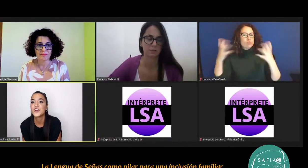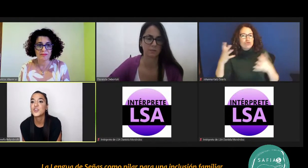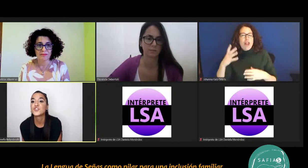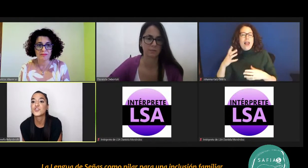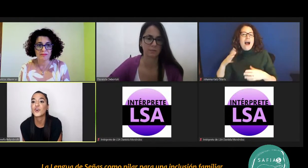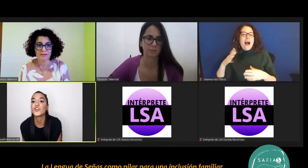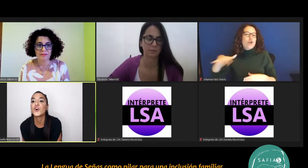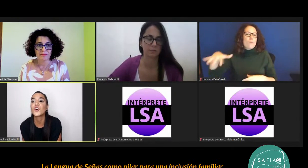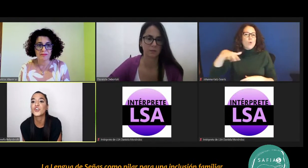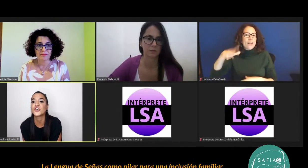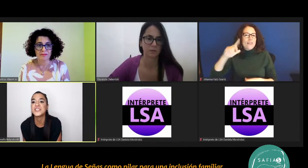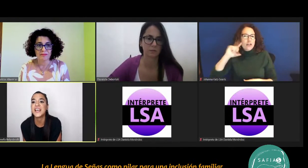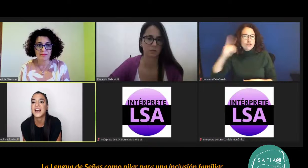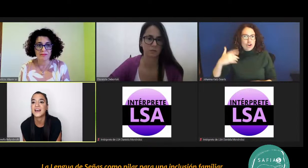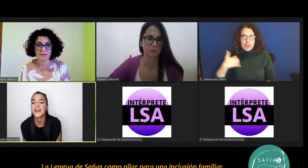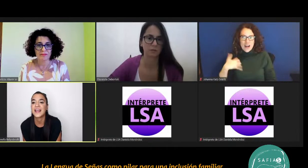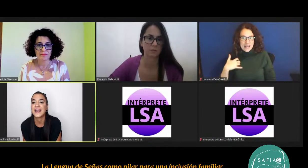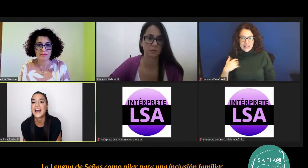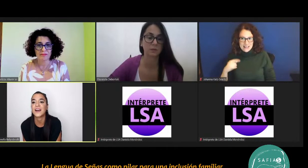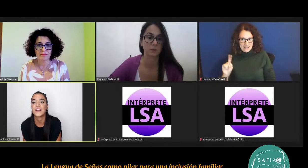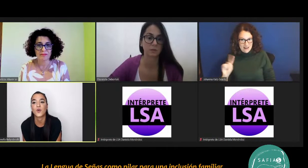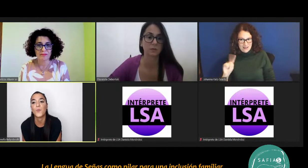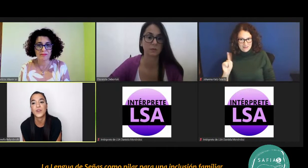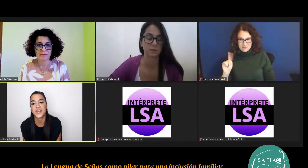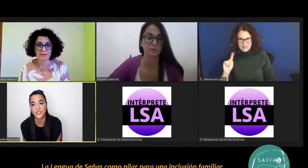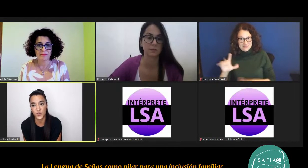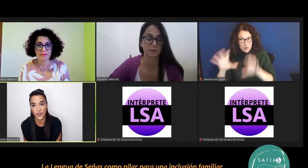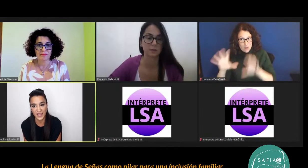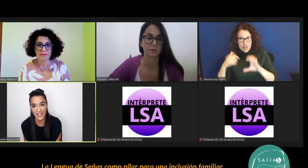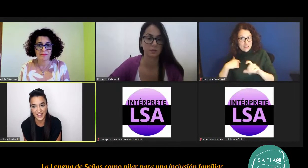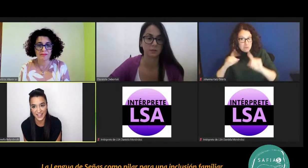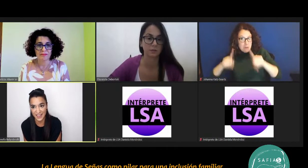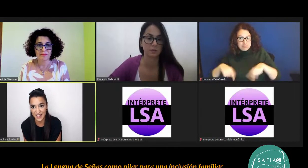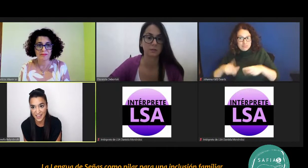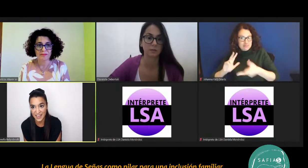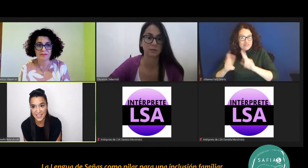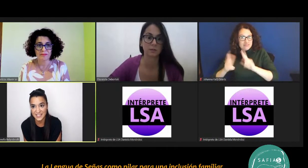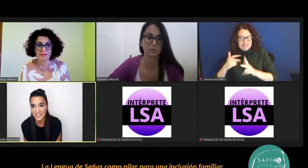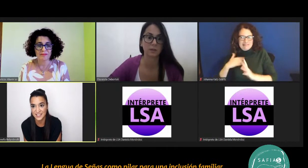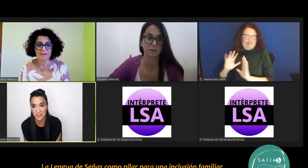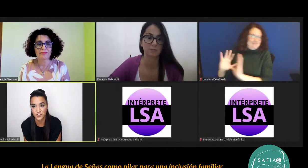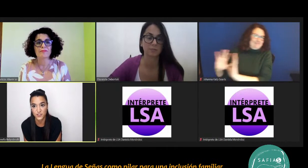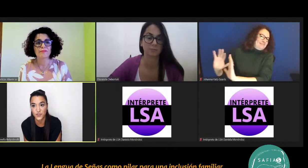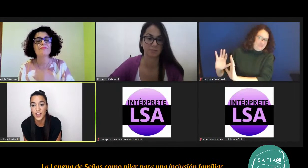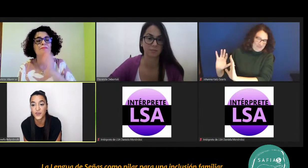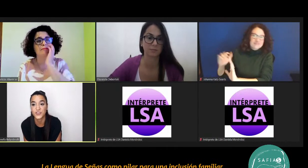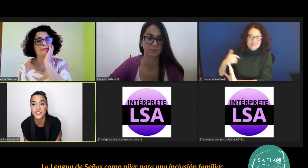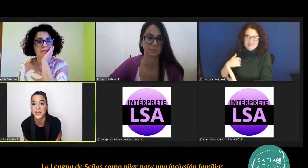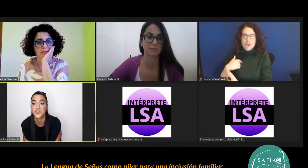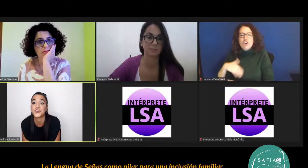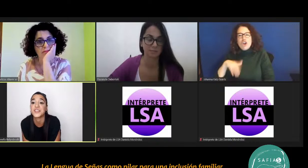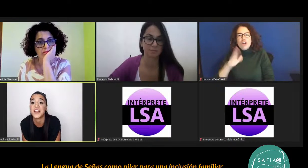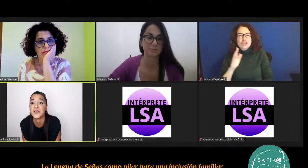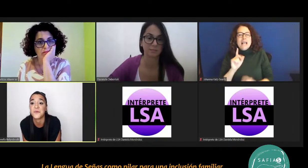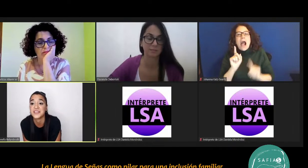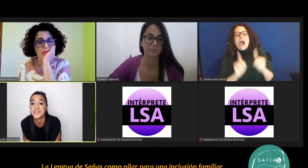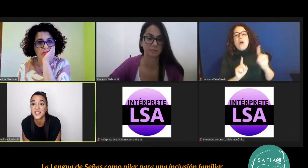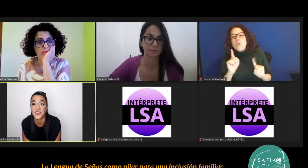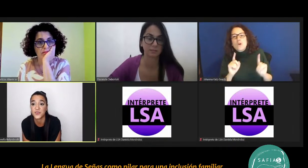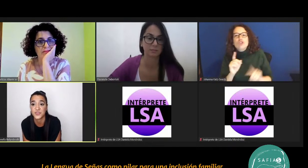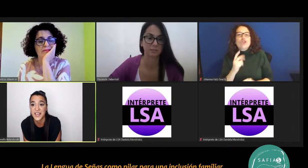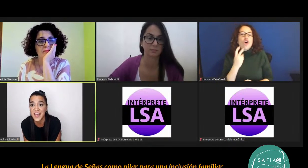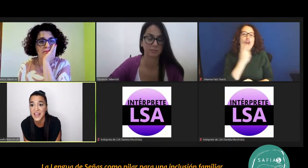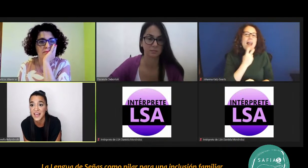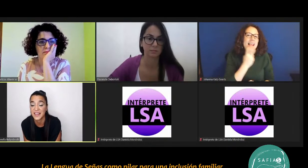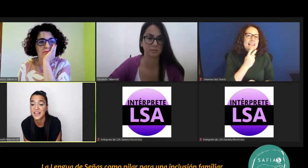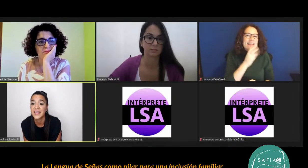Pero yo no conocía la comunidad sorda argentina, la realidad es esa. Yo no la conocía, no conocía la lengua de señas,